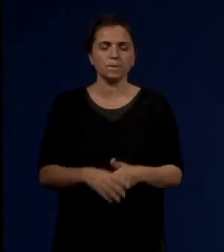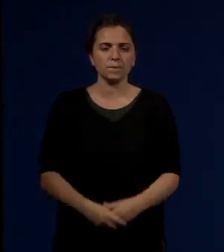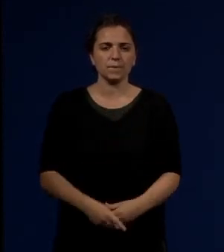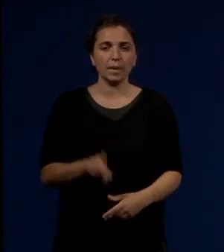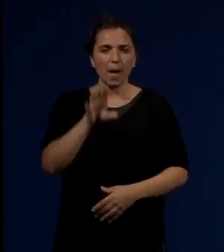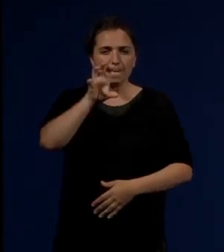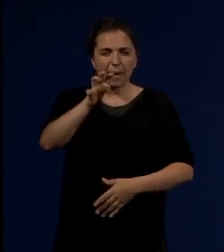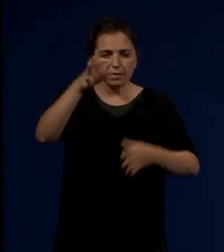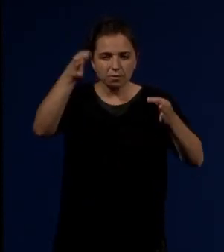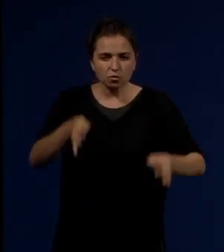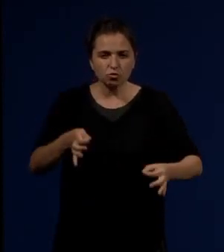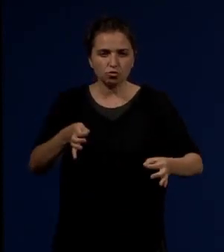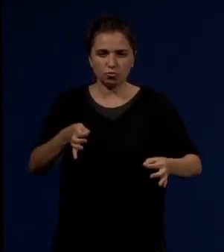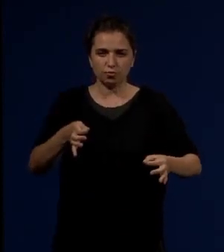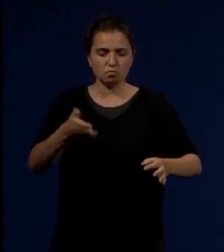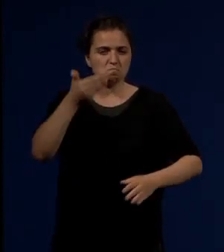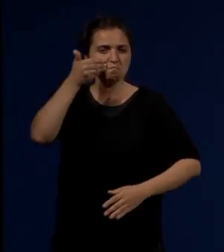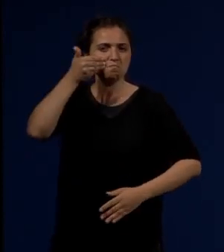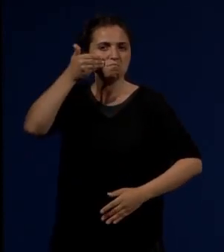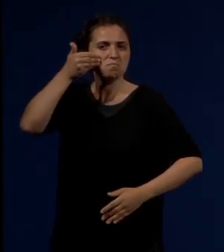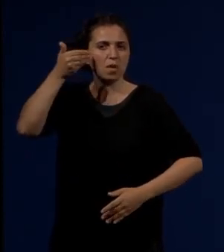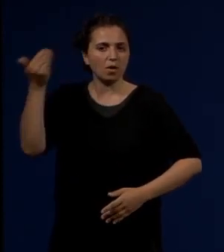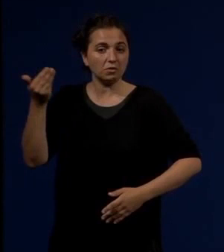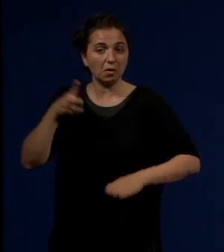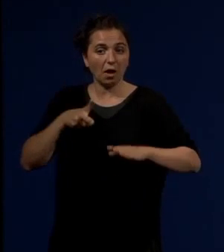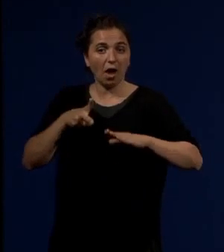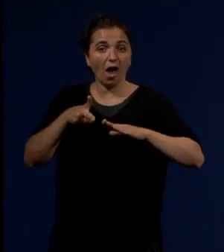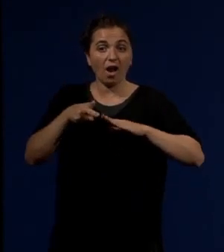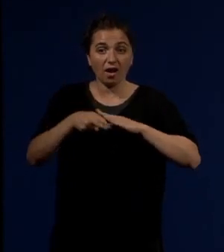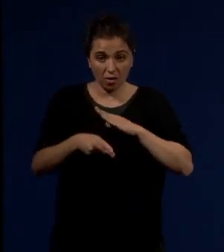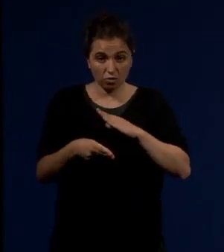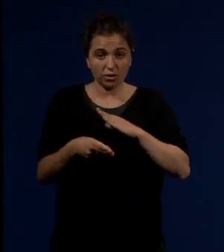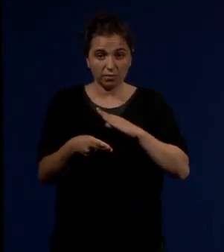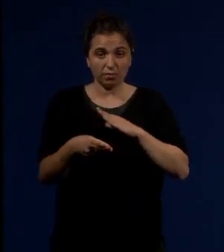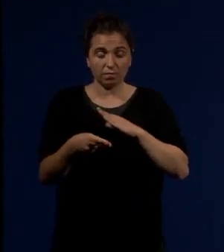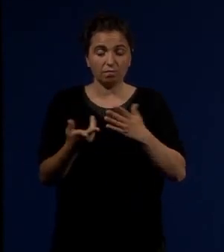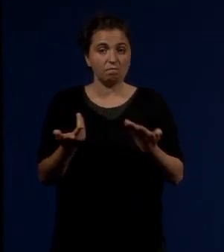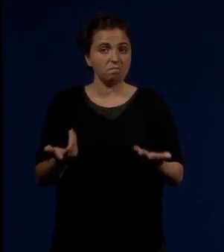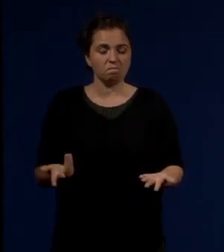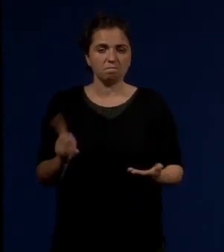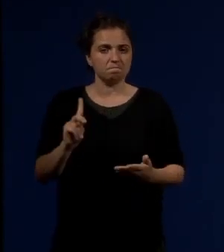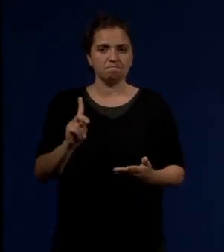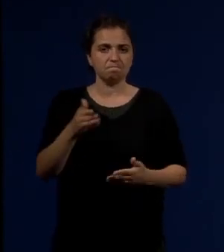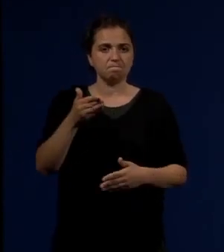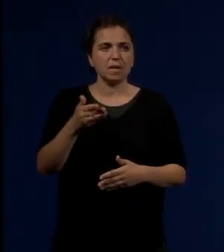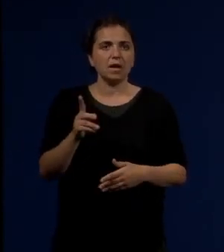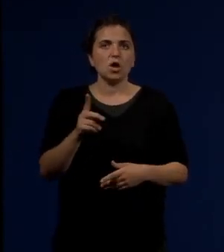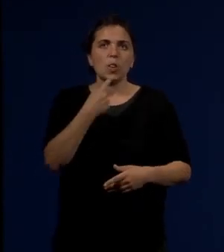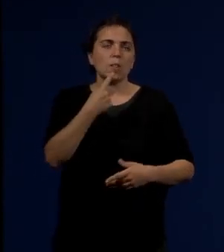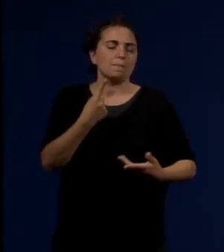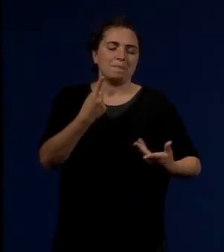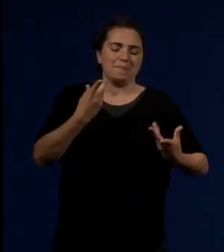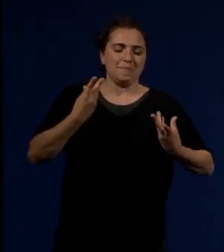Un país xusto non presume de facer recortes para quedar ben ca troika. Un país xusto non malvende a sanidade